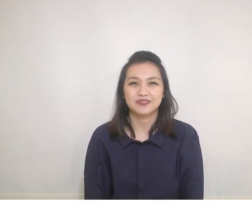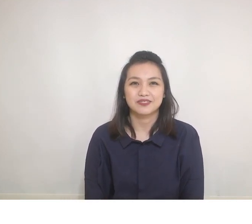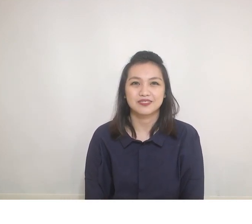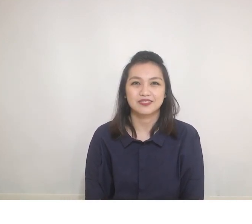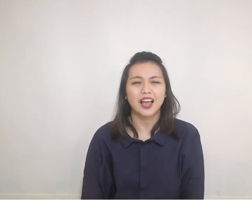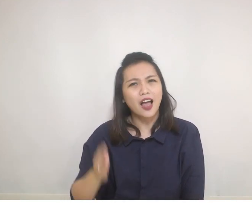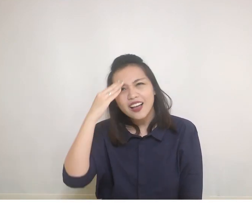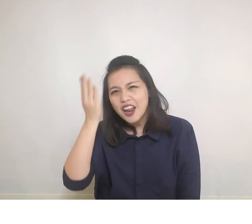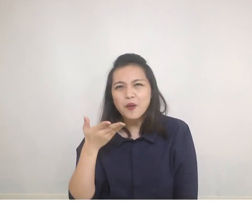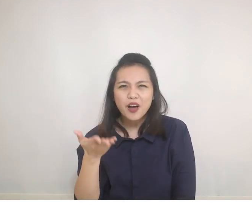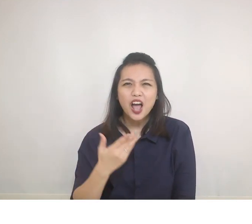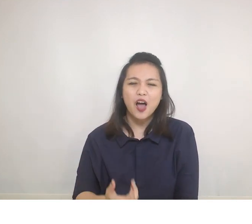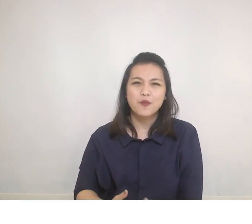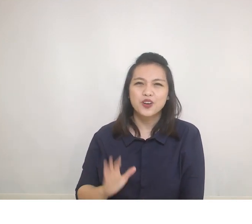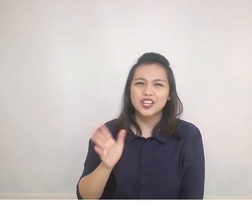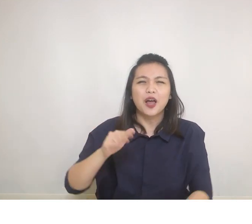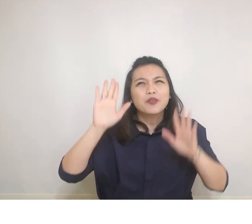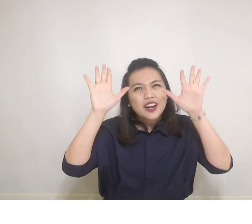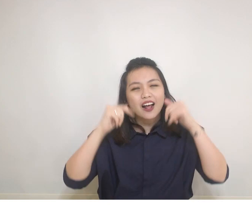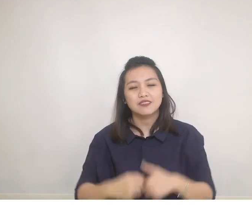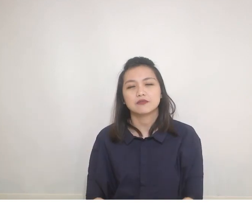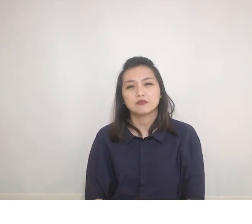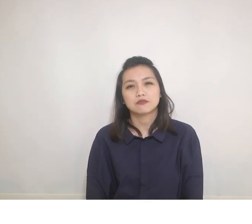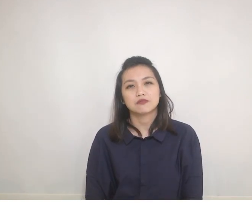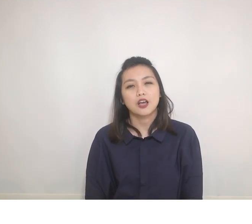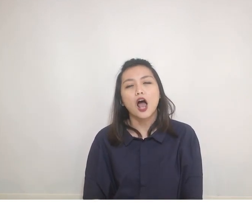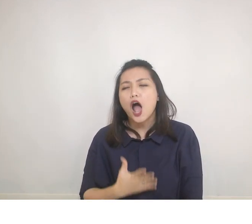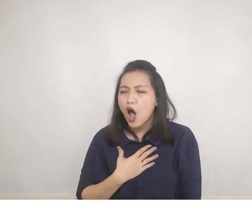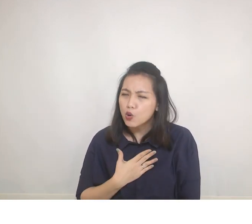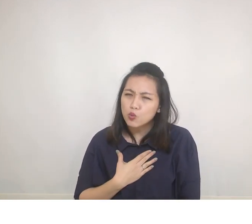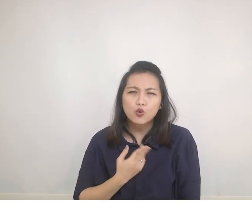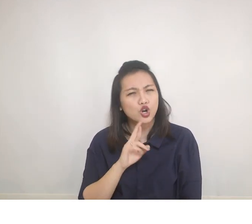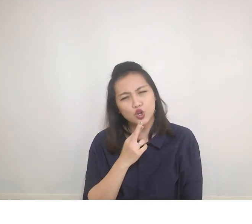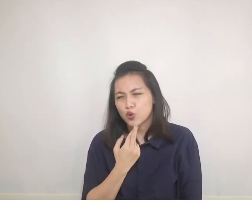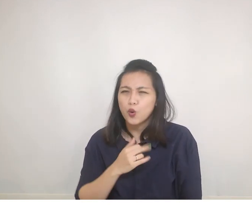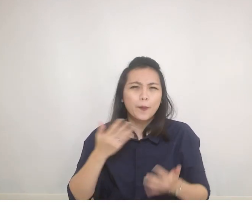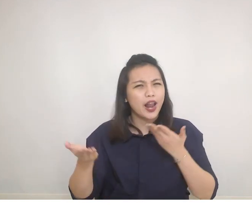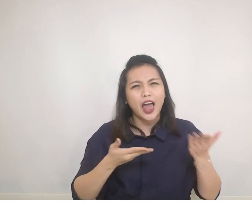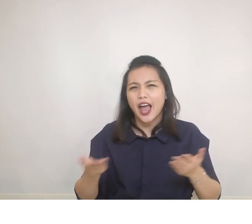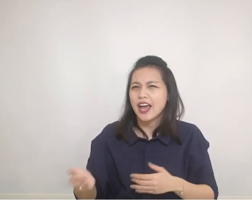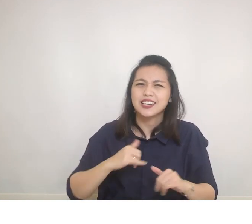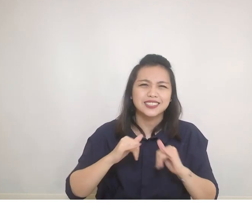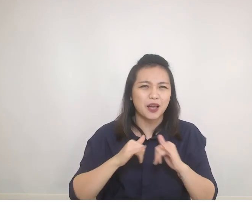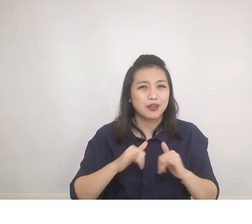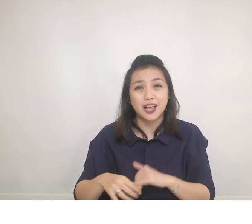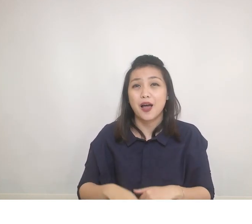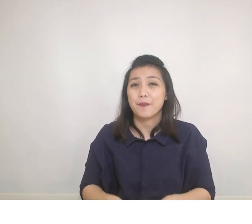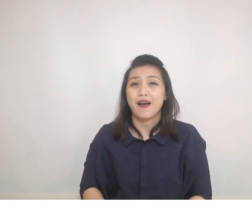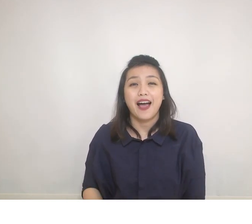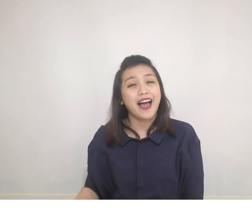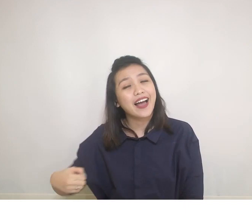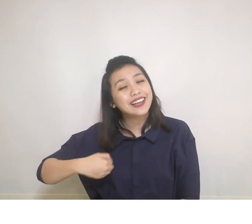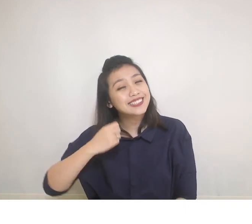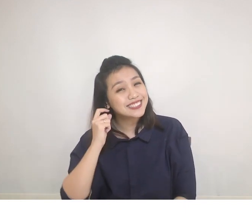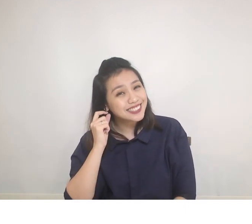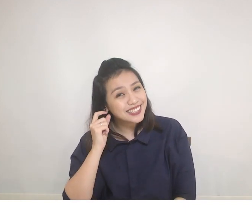bisa acara itu sampai bisa untuk Nia akhirnya mau ikut. Atau jadi, mungkin terlalu lama enggak diurus juga loh. Iya. Jadi harus gimana